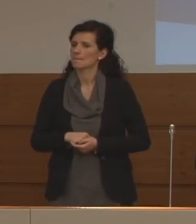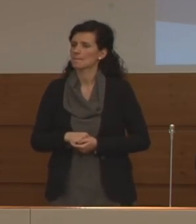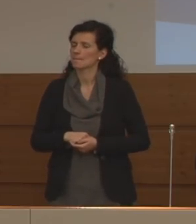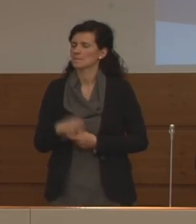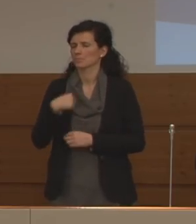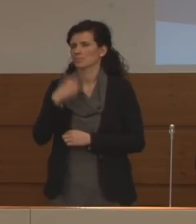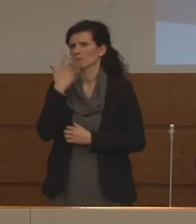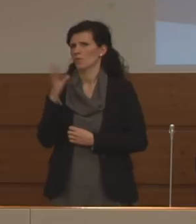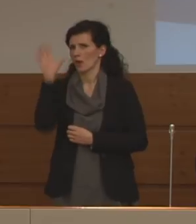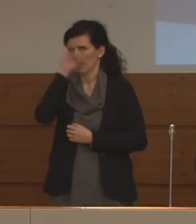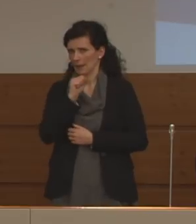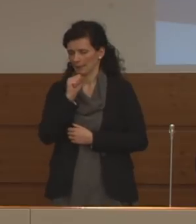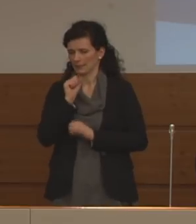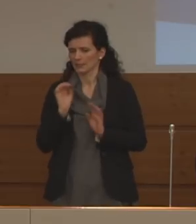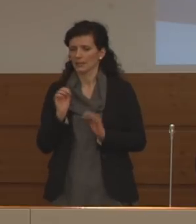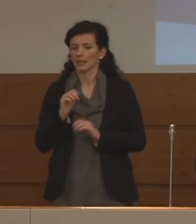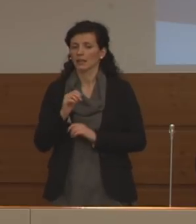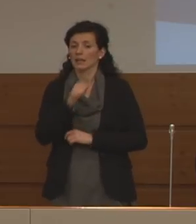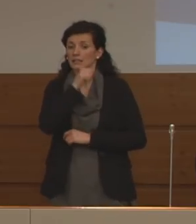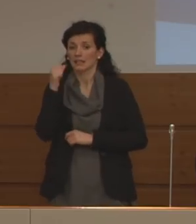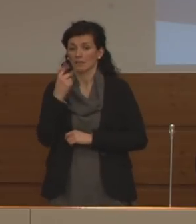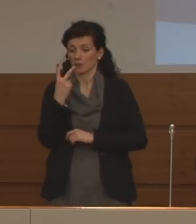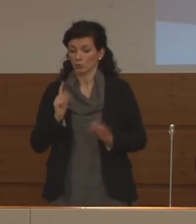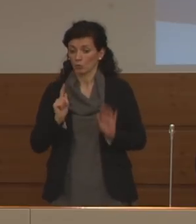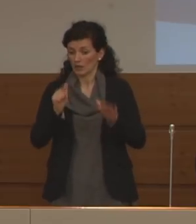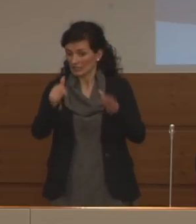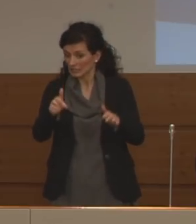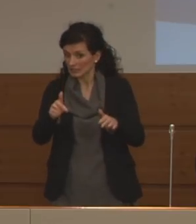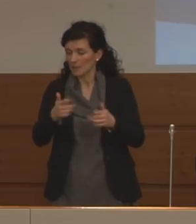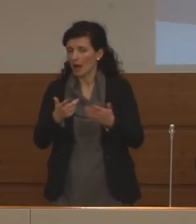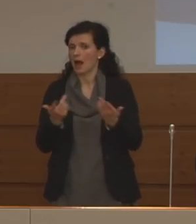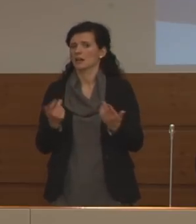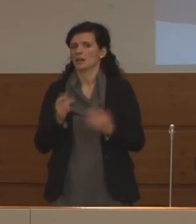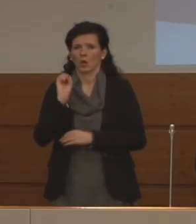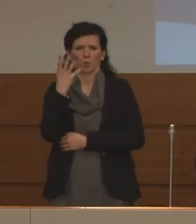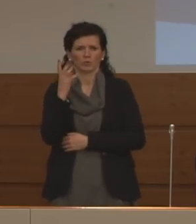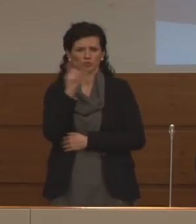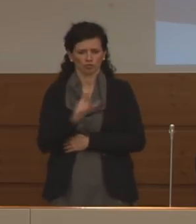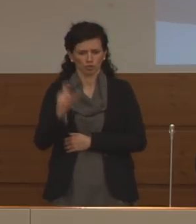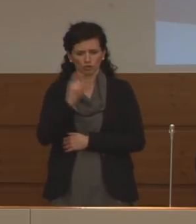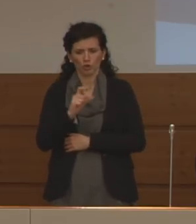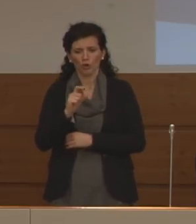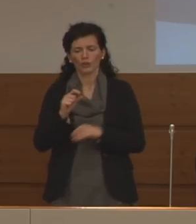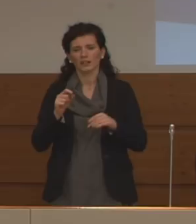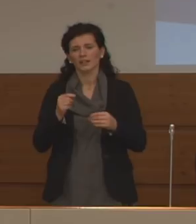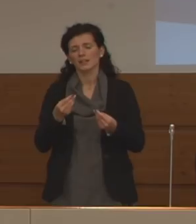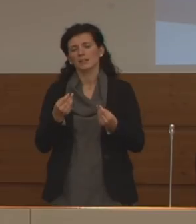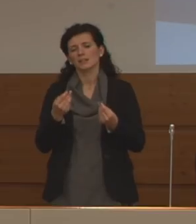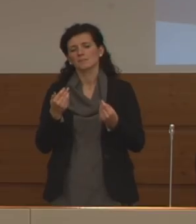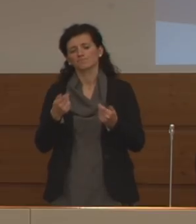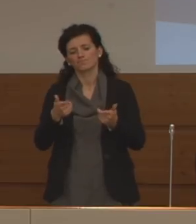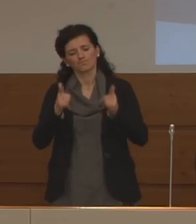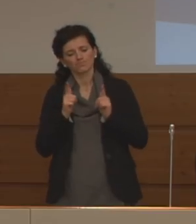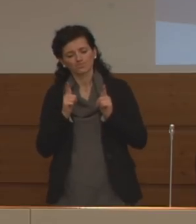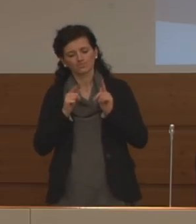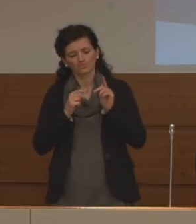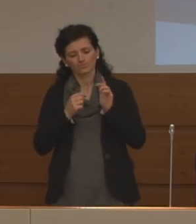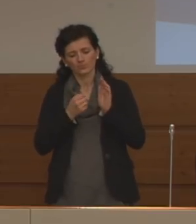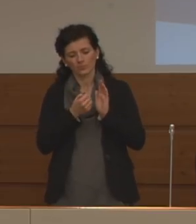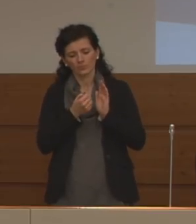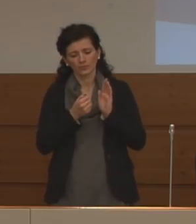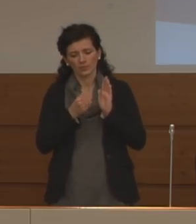servono due settimane 15 giorni per avere i primi risultati diciamo un po delle restrizioni prese dal governo